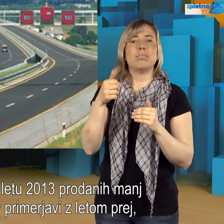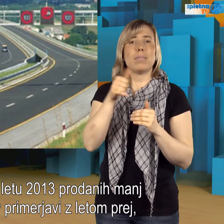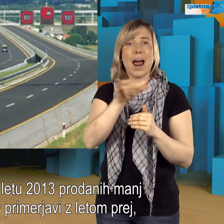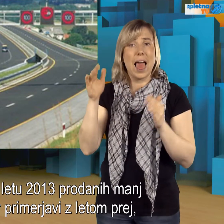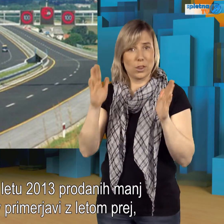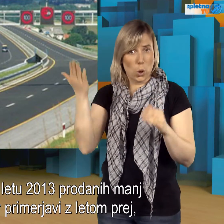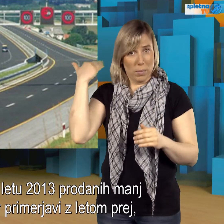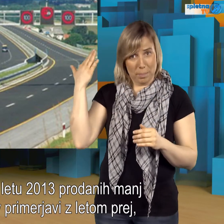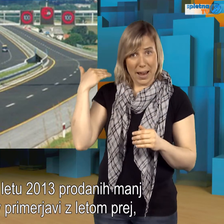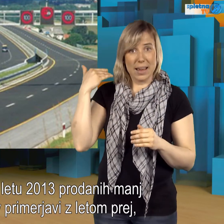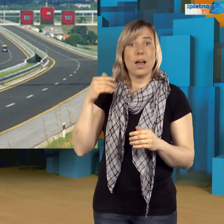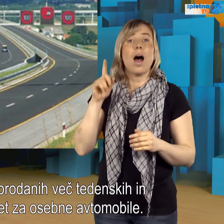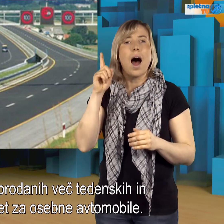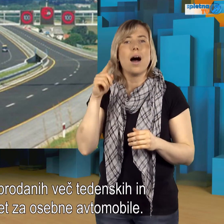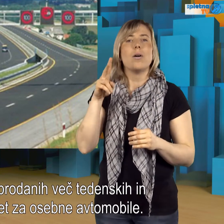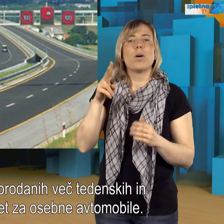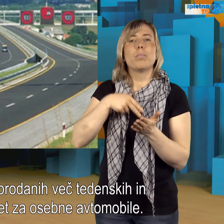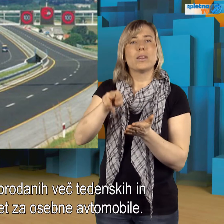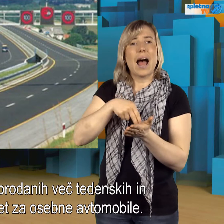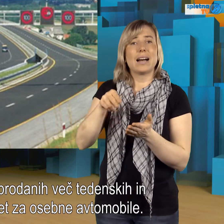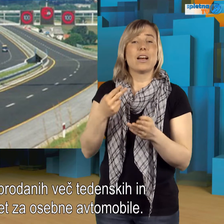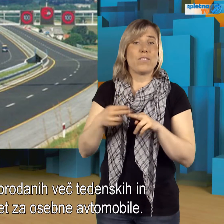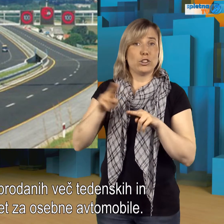in mesečnih vinjet za osebne avtomobile.